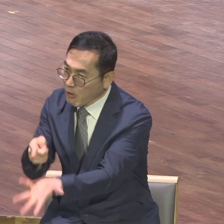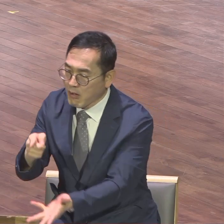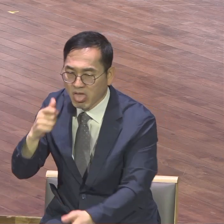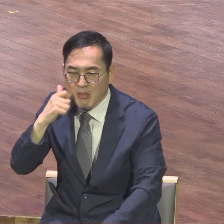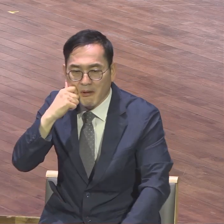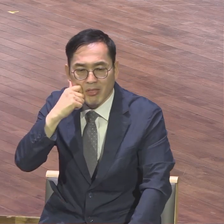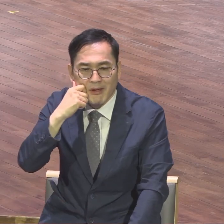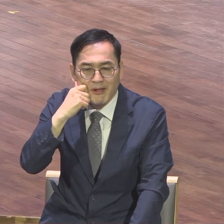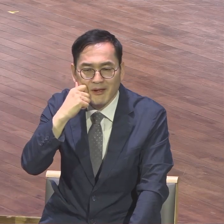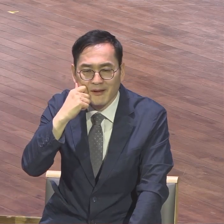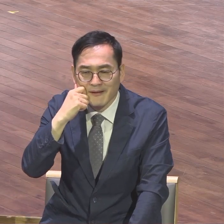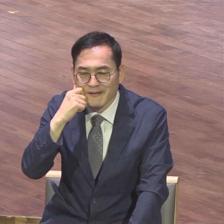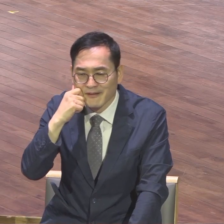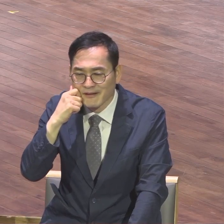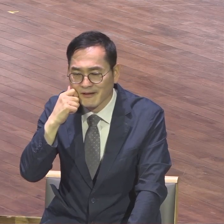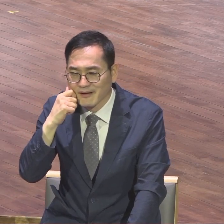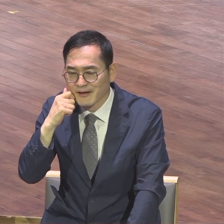보니까